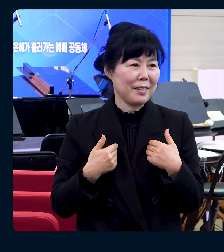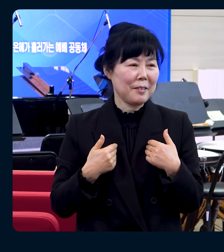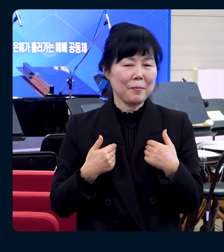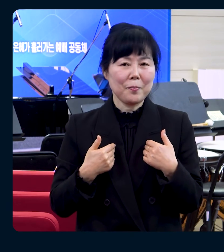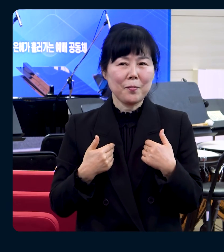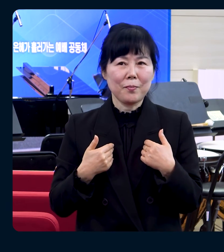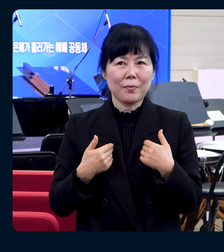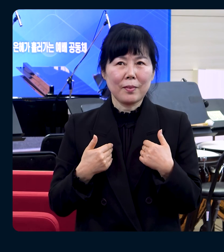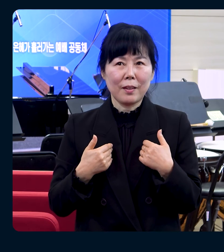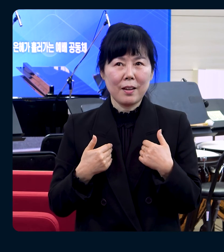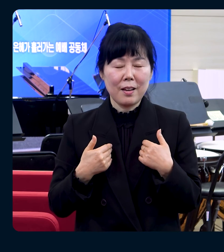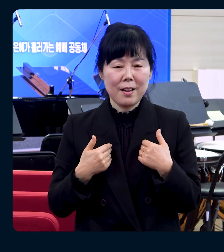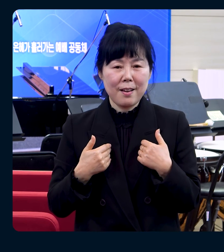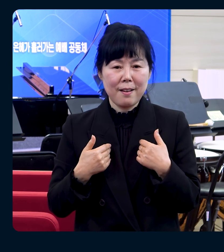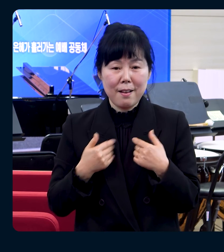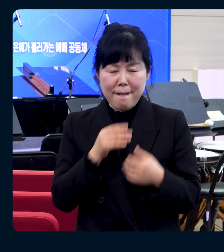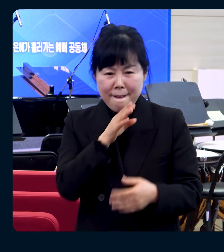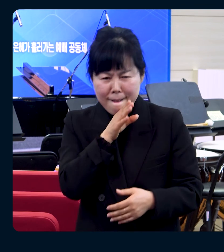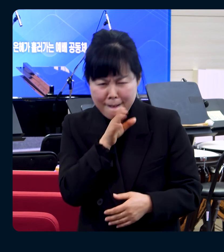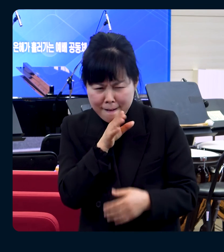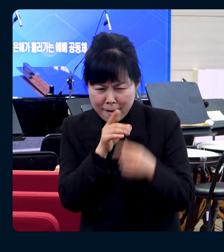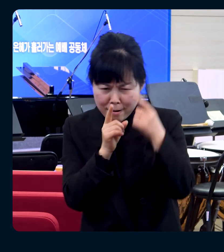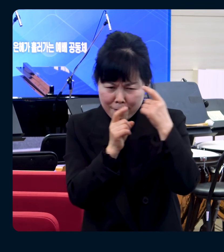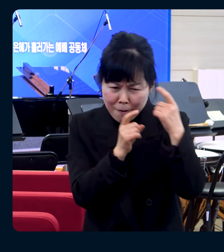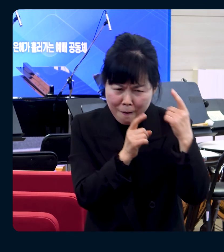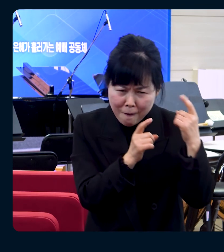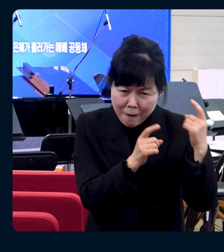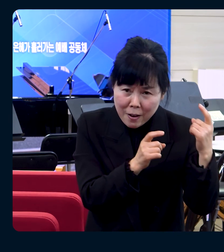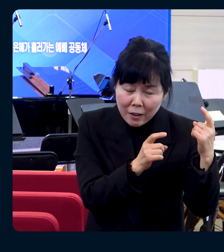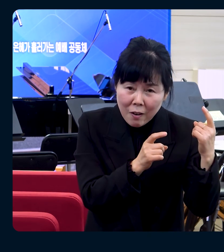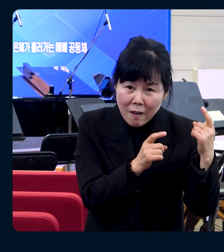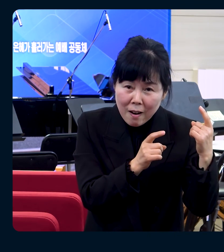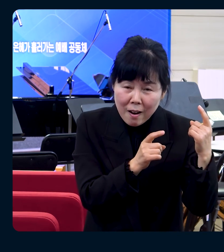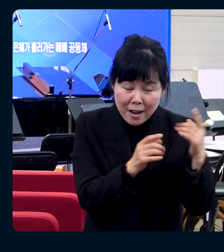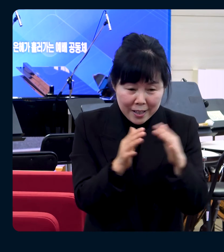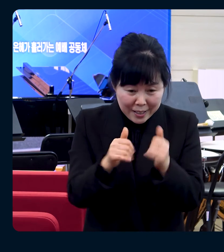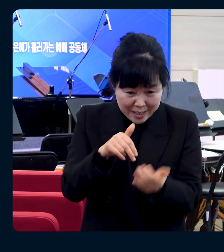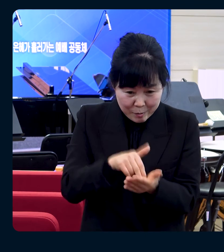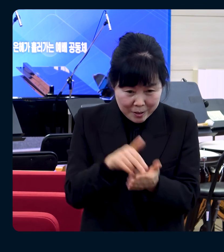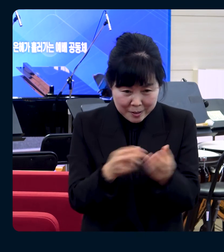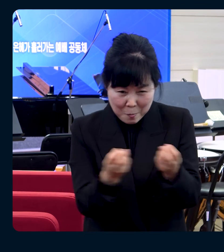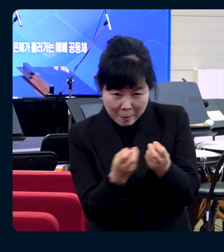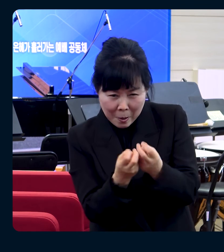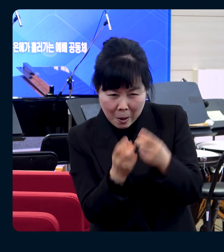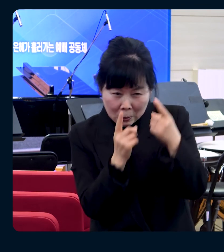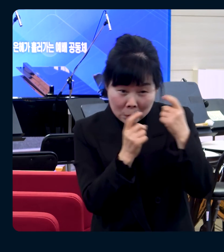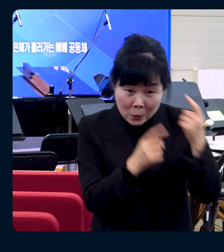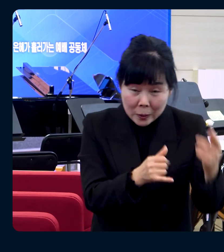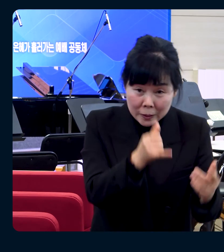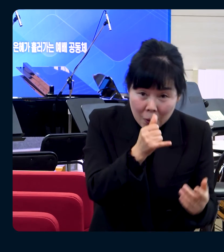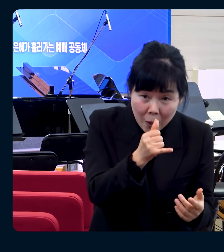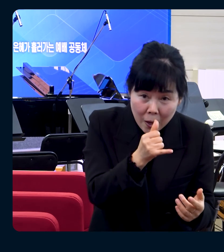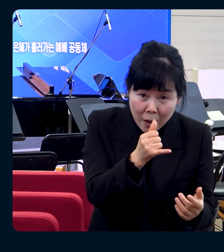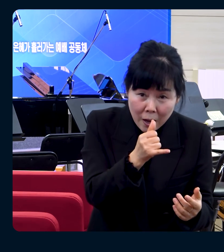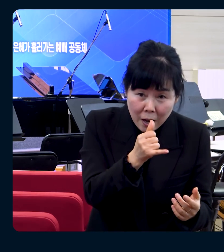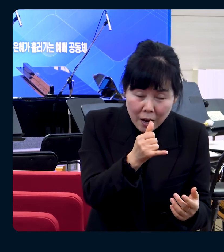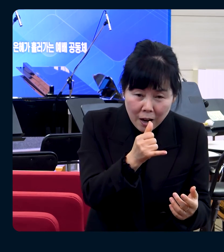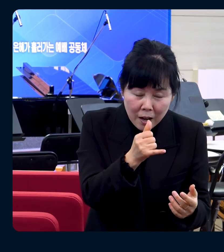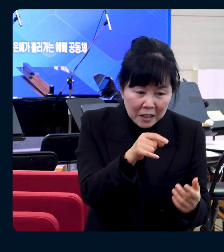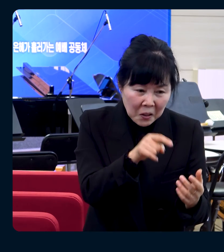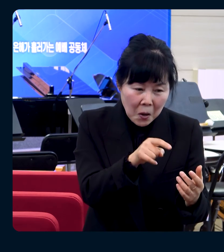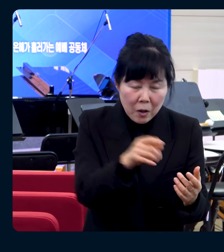이게 정말 중요합니다. 그리고 그런 유혹은요, 정말 뭐 어떻게 하고 싶은, 돌아가고 싶은 그런